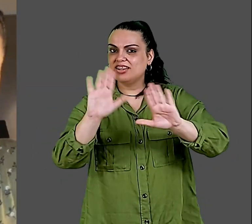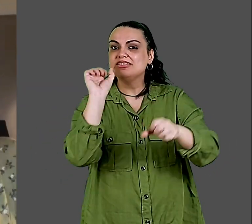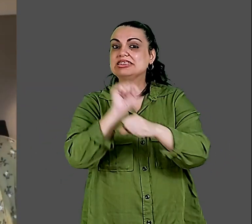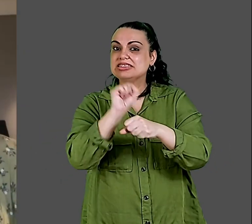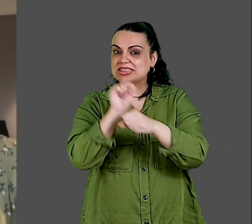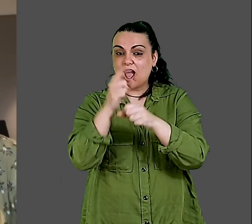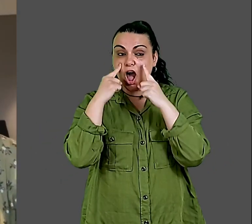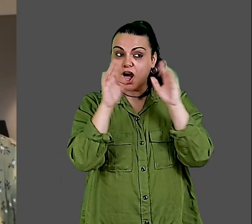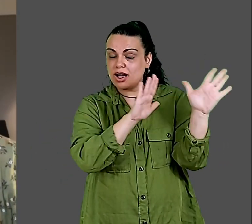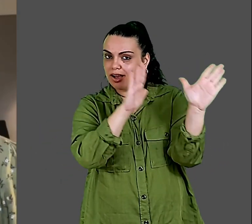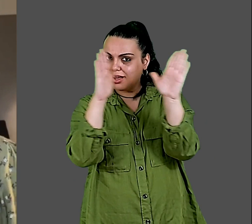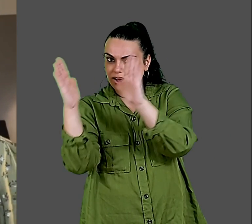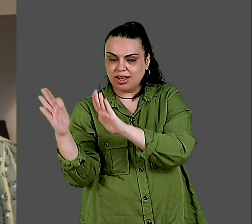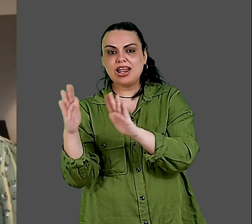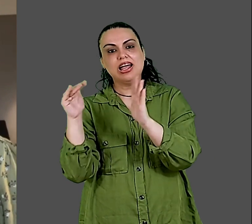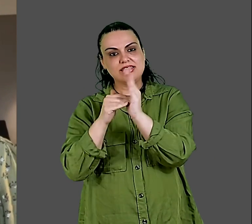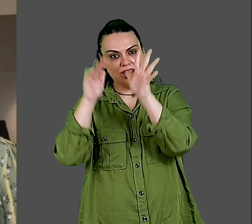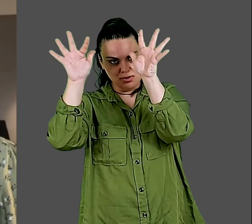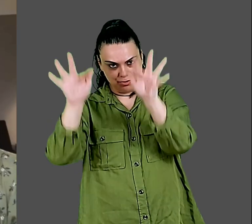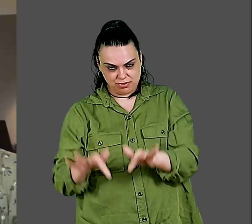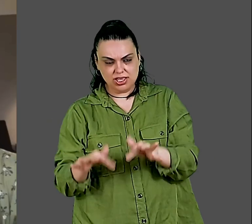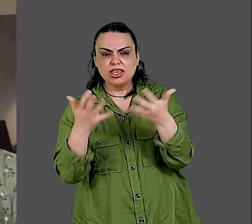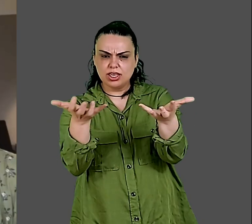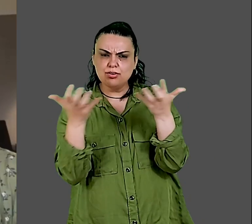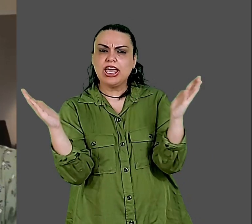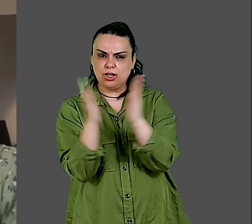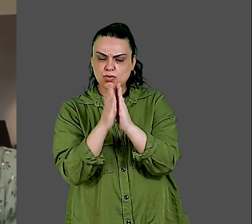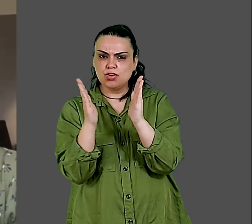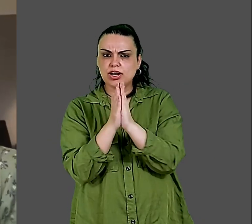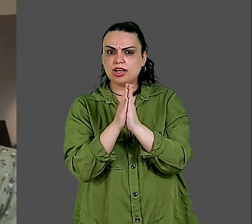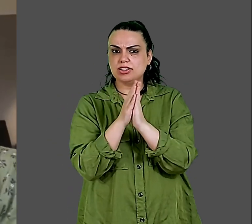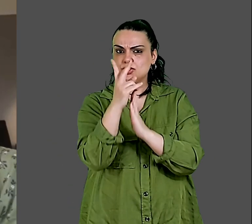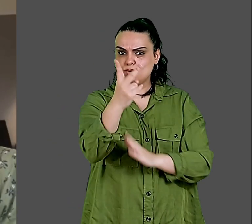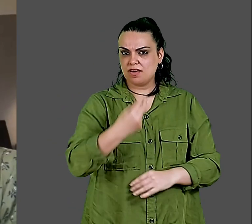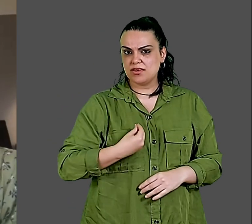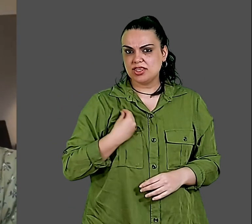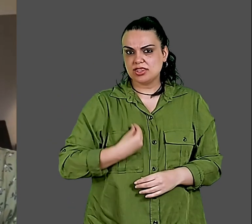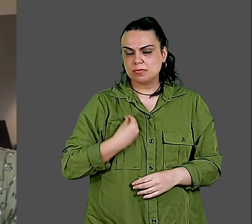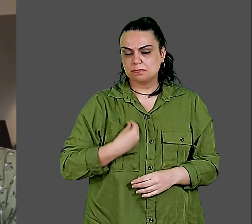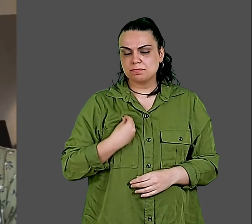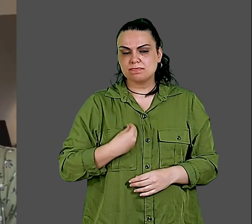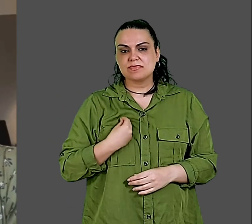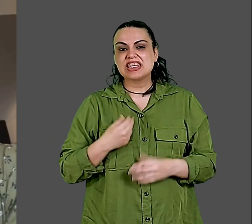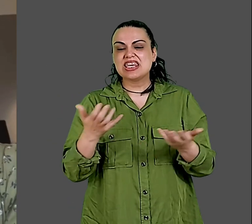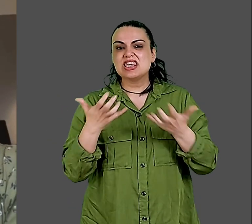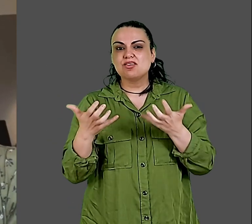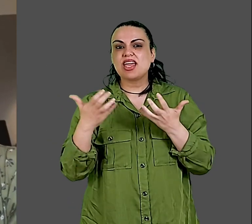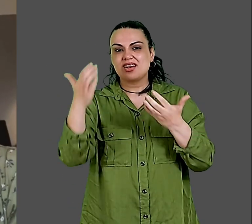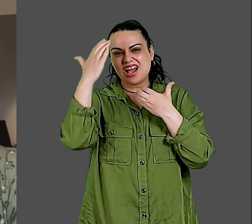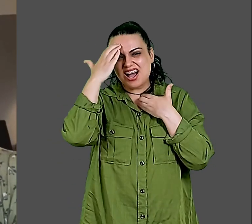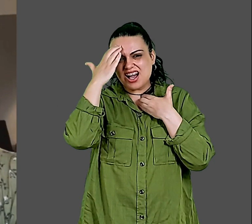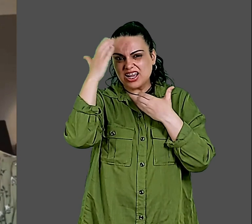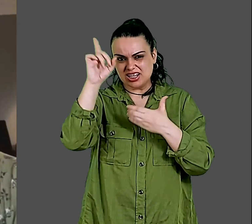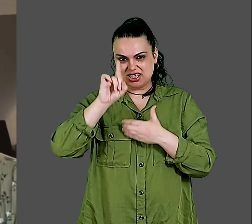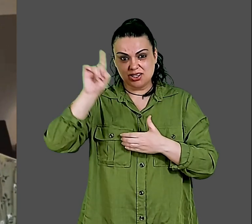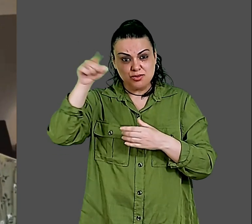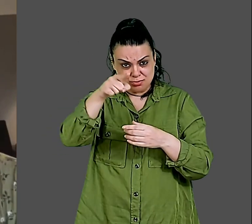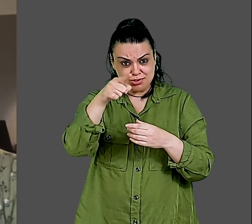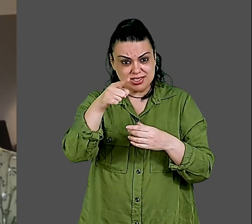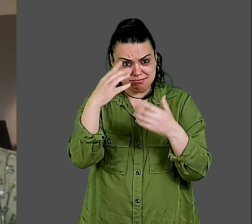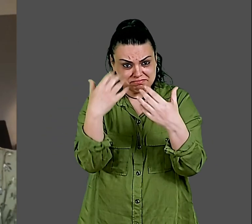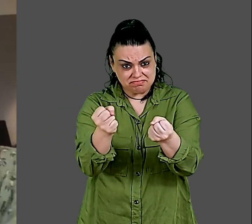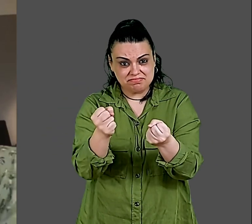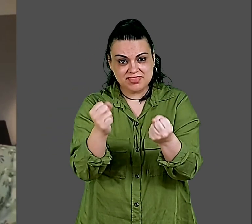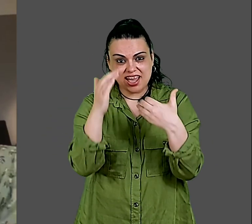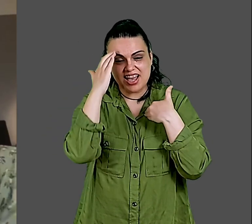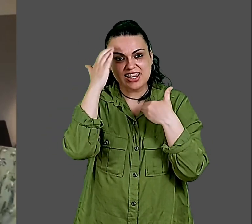sair, assim você voltar de novo, ok? Eu quero orar por você agora. E agradecer a Deus. Você